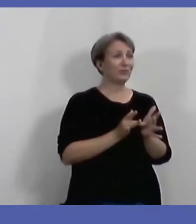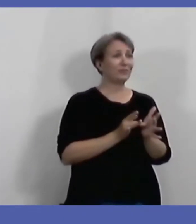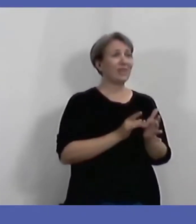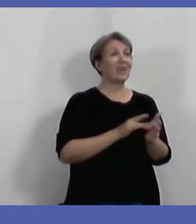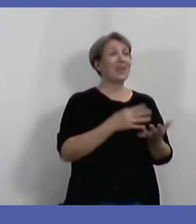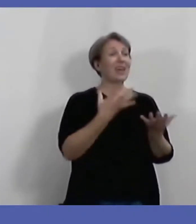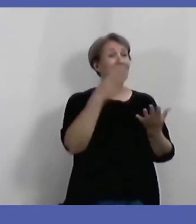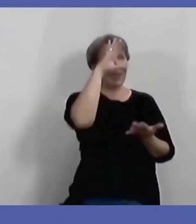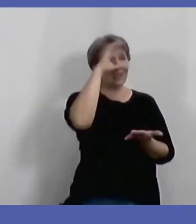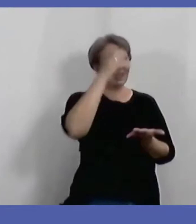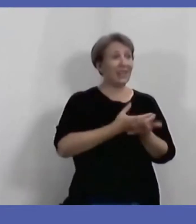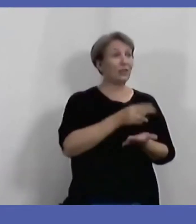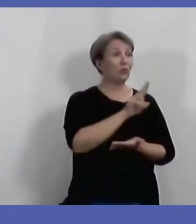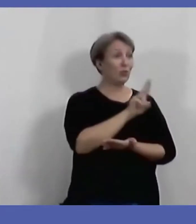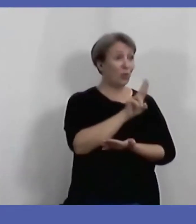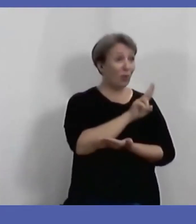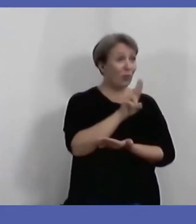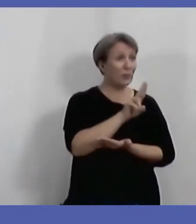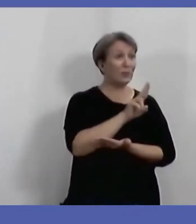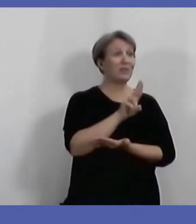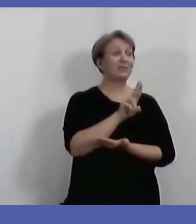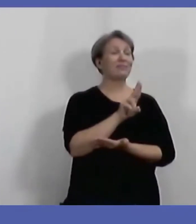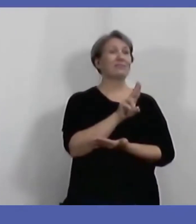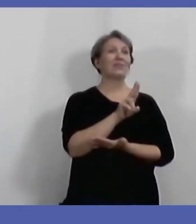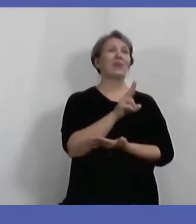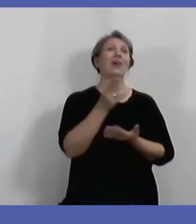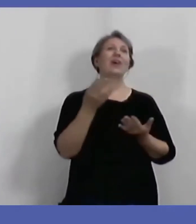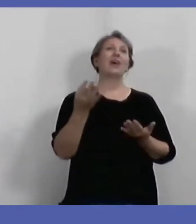Aleluia. Então era necessário,